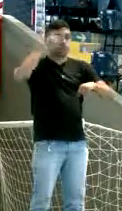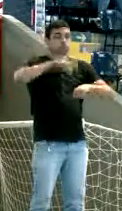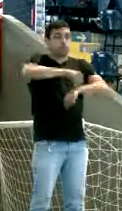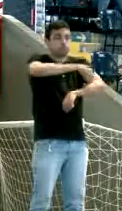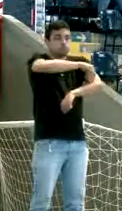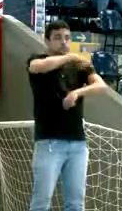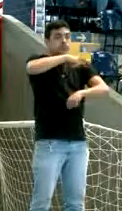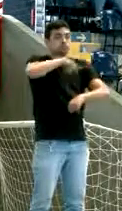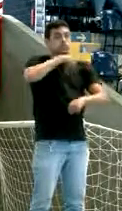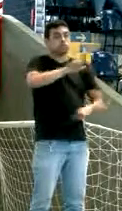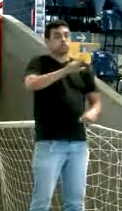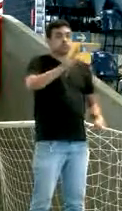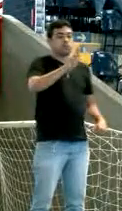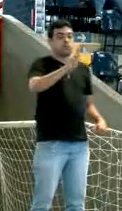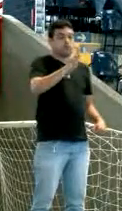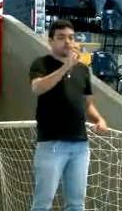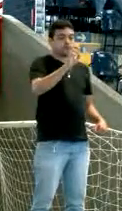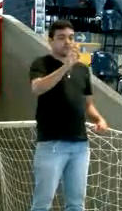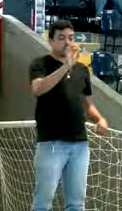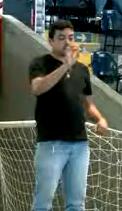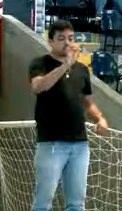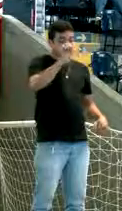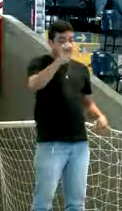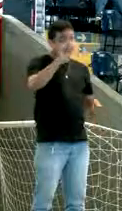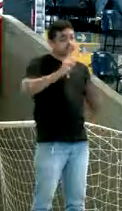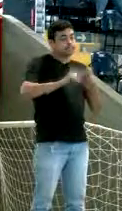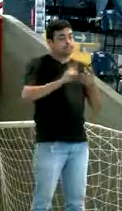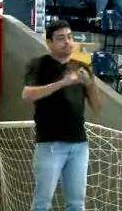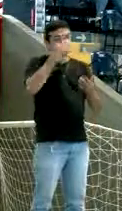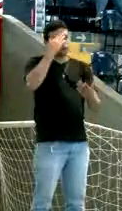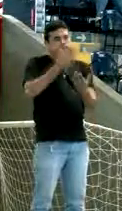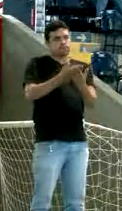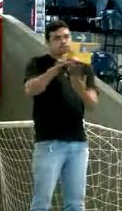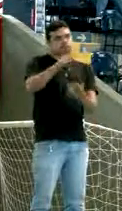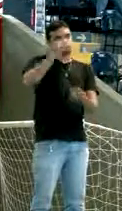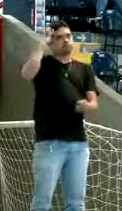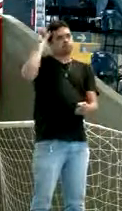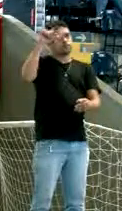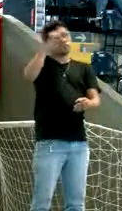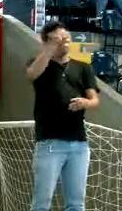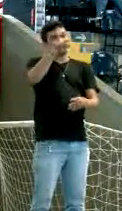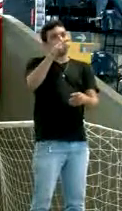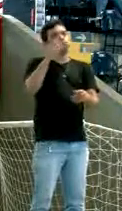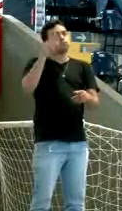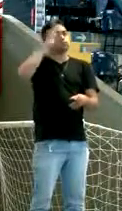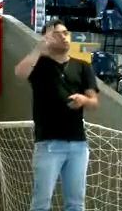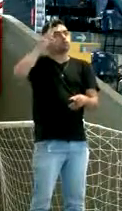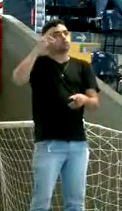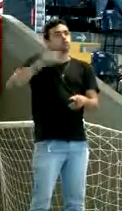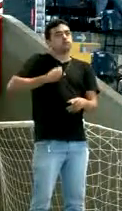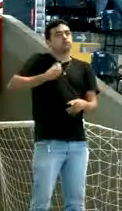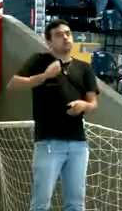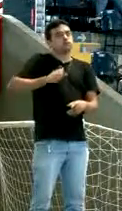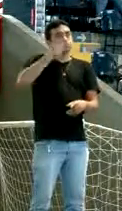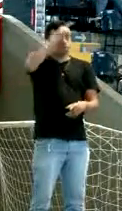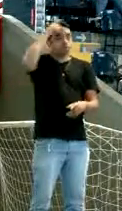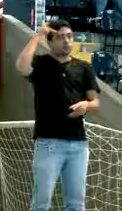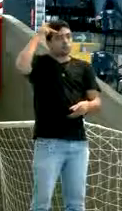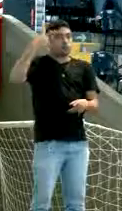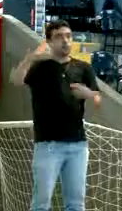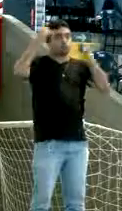inscrições rupestres. E há quem acredite que naquelas pinturas eles contavam a história do seu povo. Mas